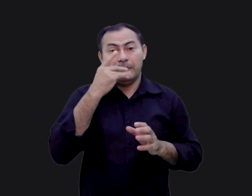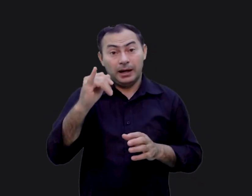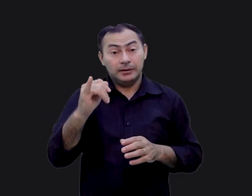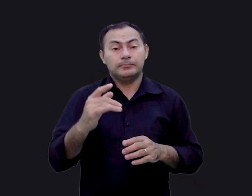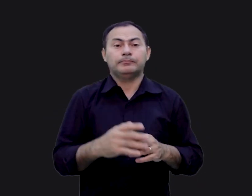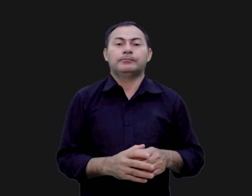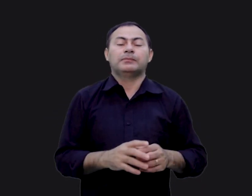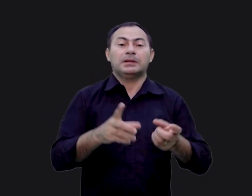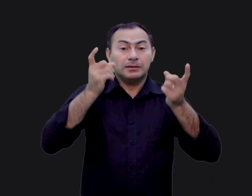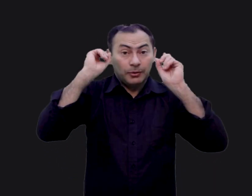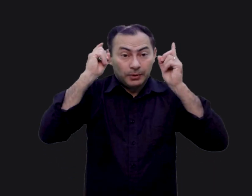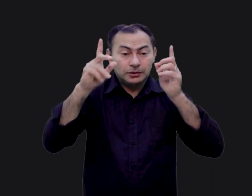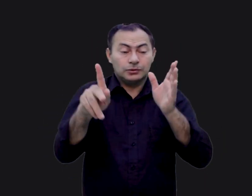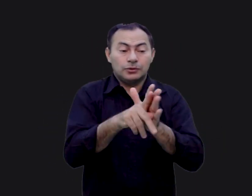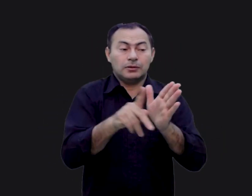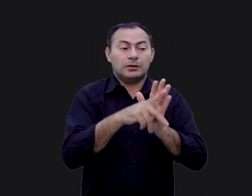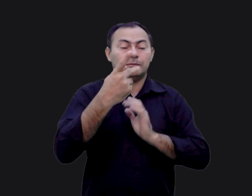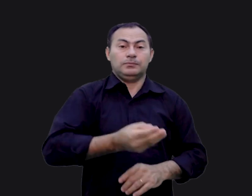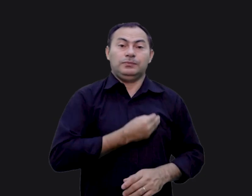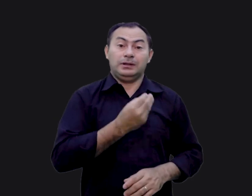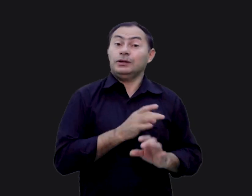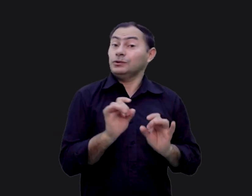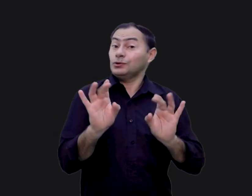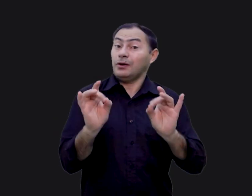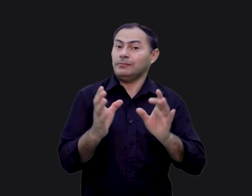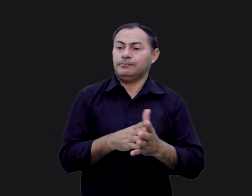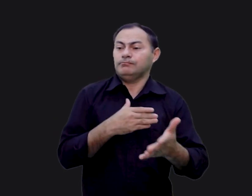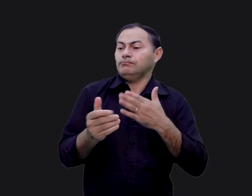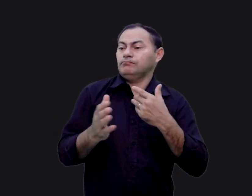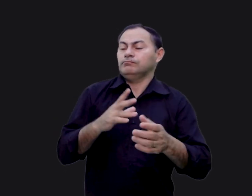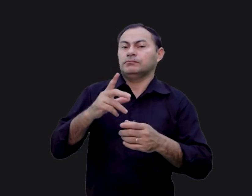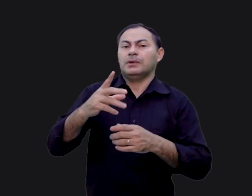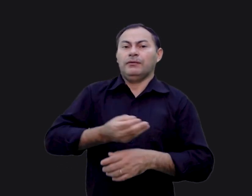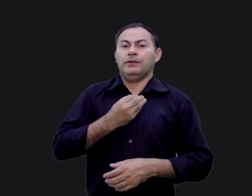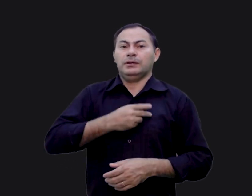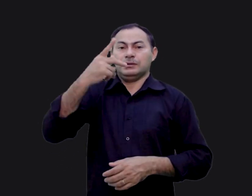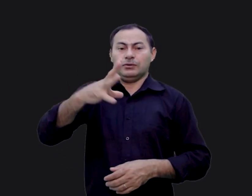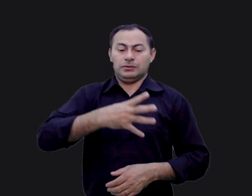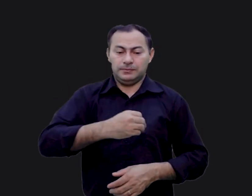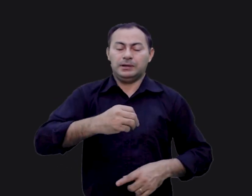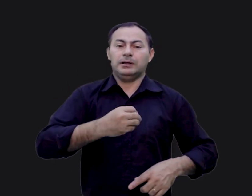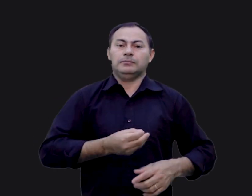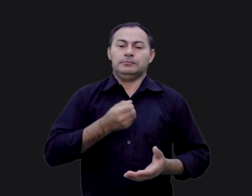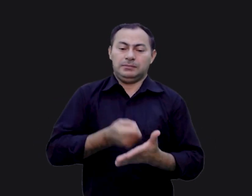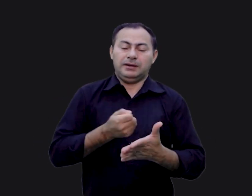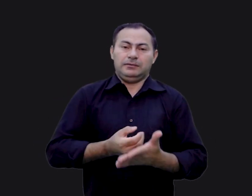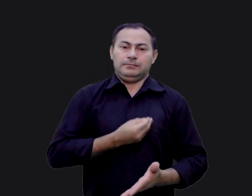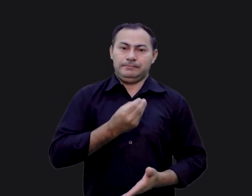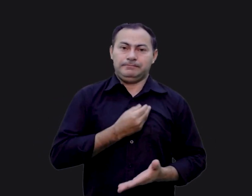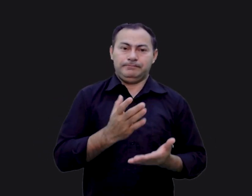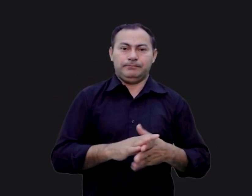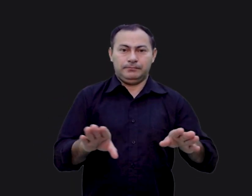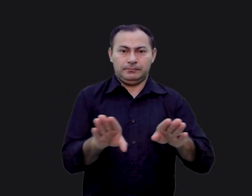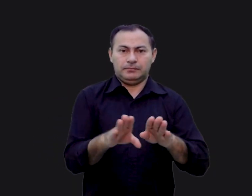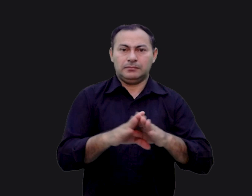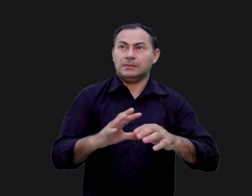de pai. Ele se importava apenas com a sua vida, e não com o tipo de vida que seus filhos teriam. Além